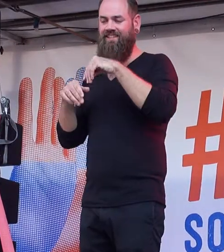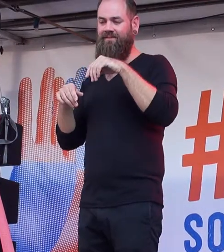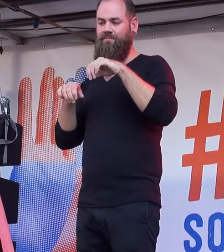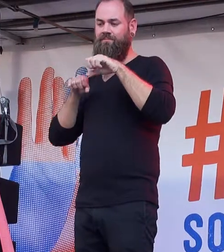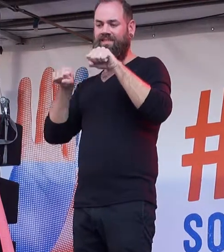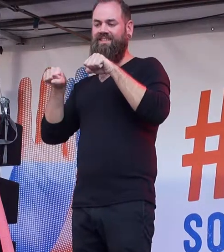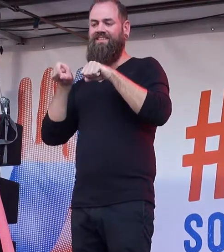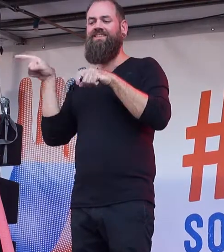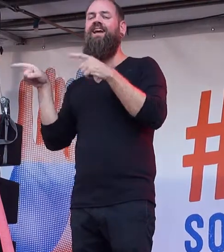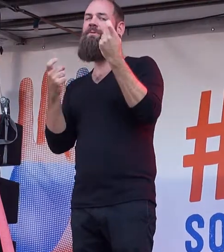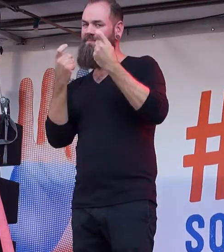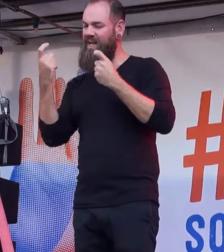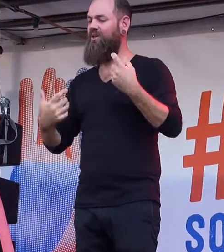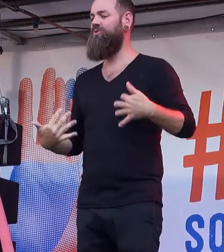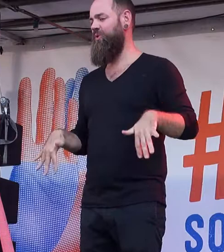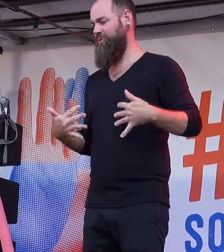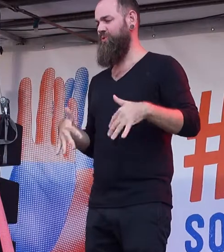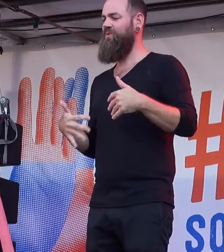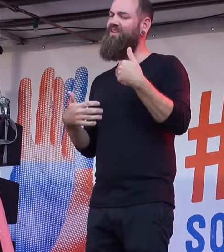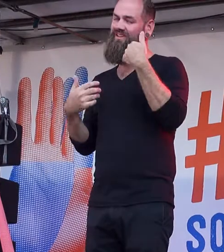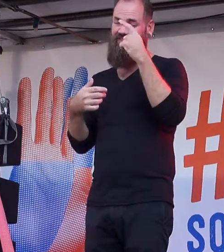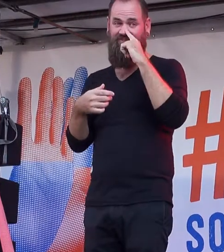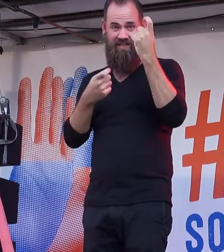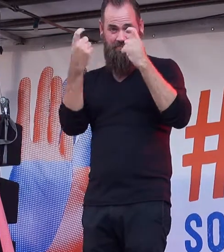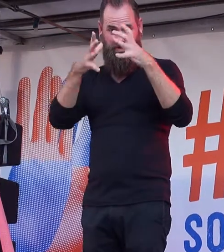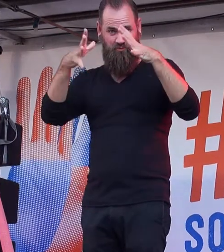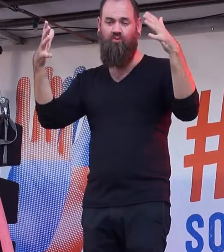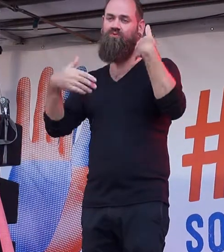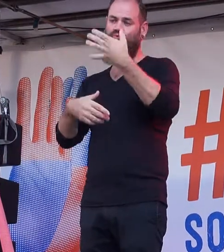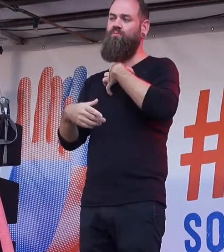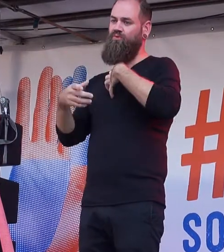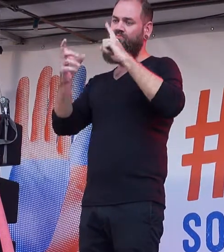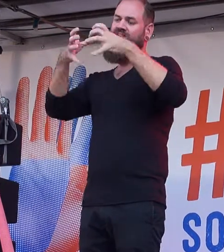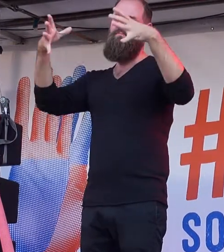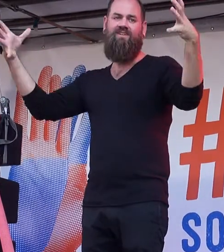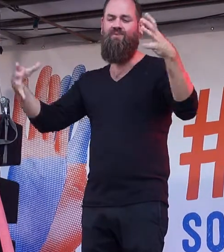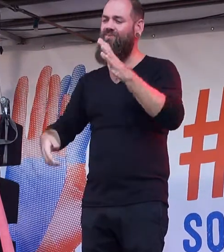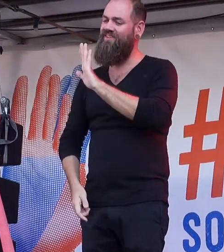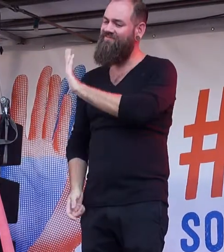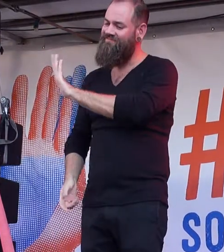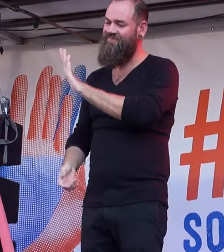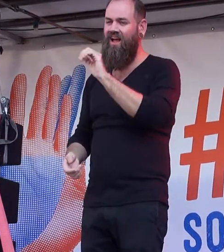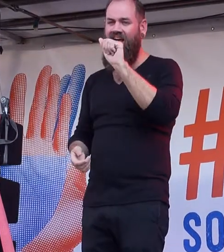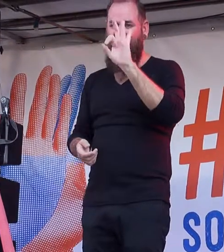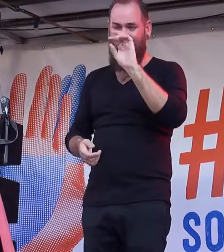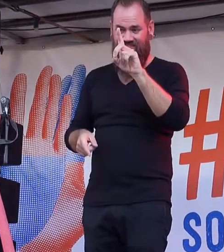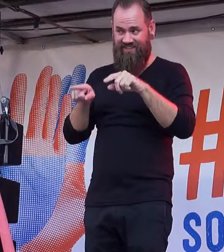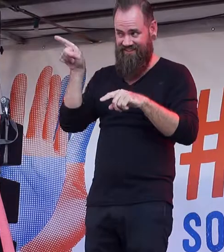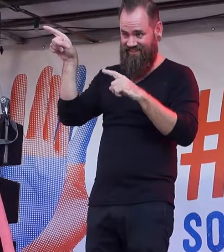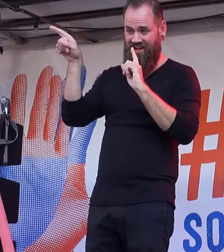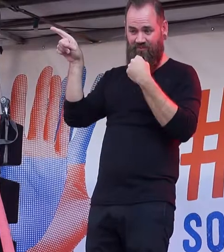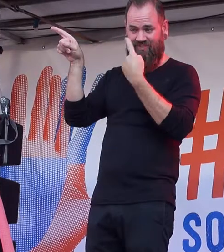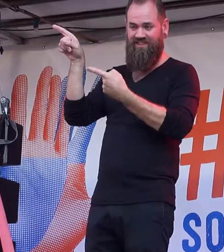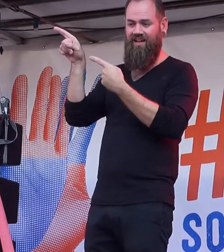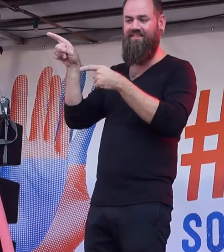Wir erleben eine AfD, eine rassistische Partei, die im Bundestag sitzt, die den Holocaust in Deutschland und